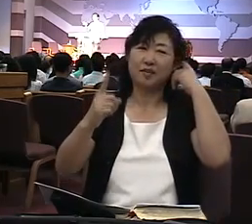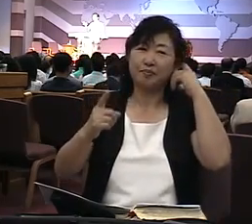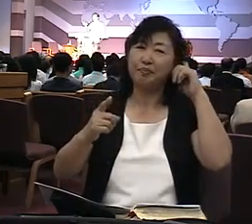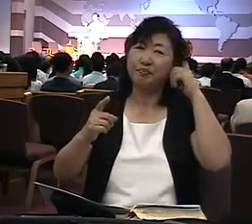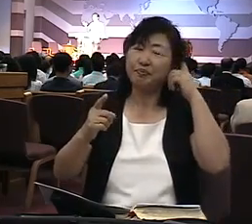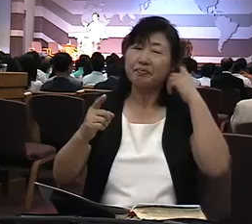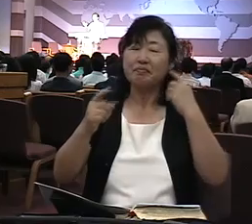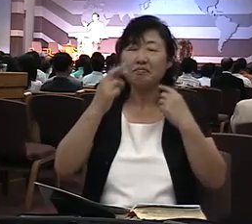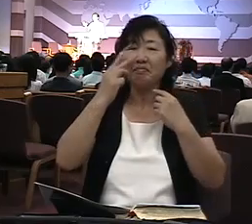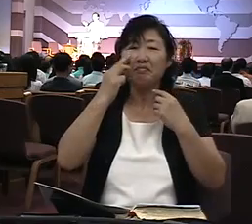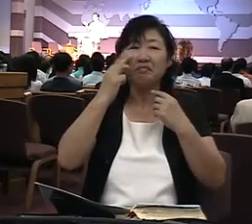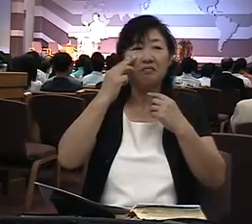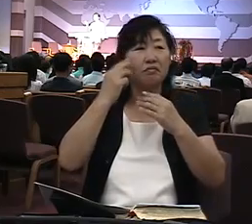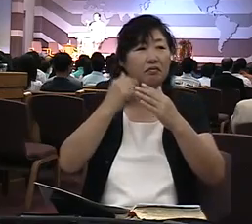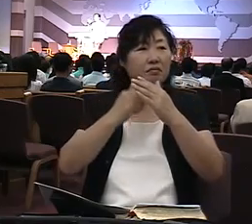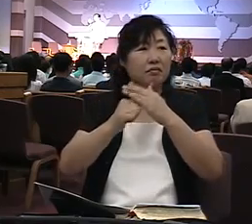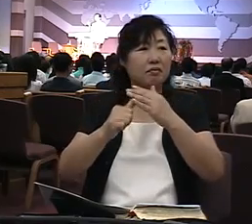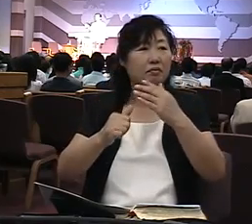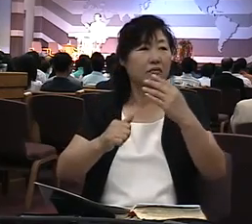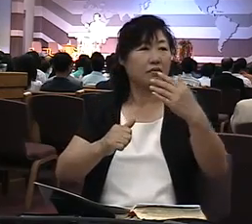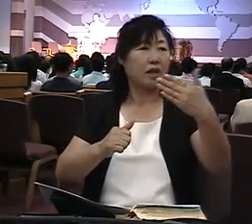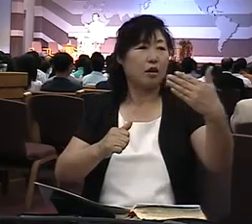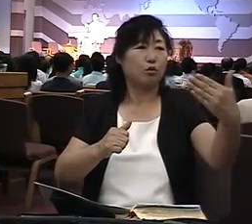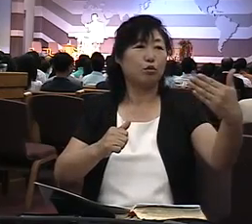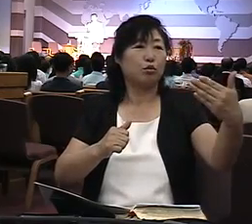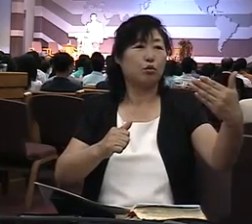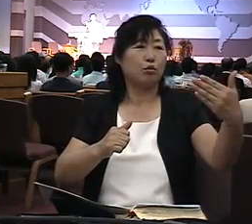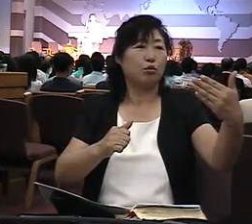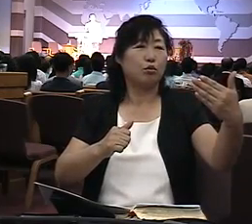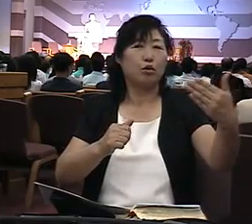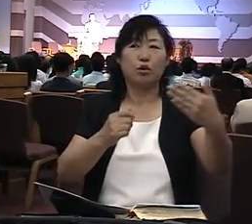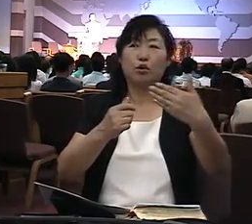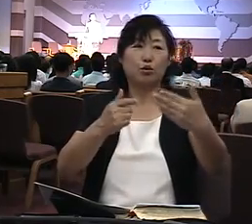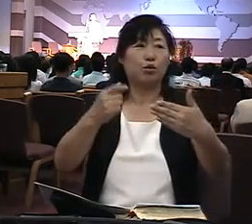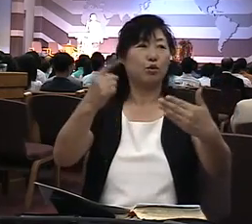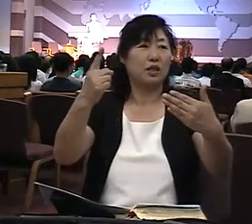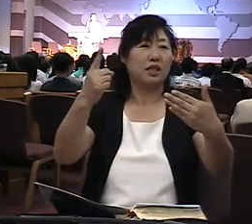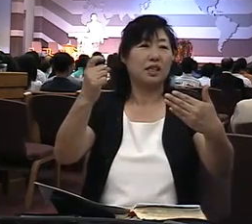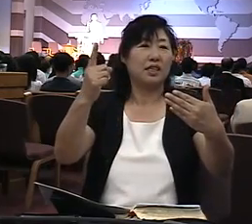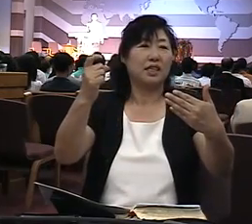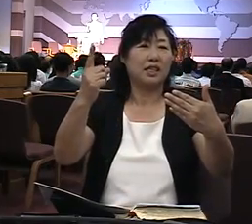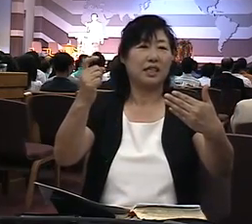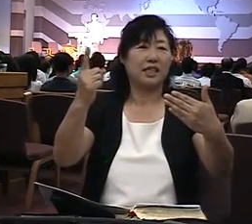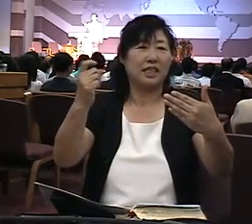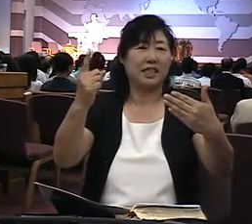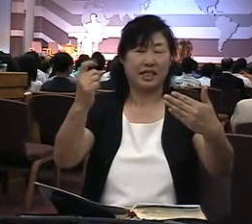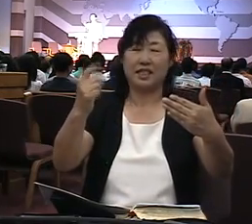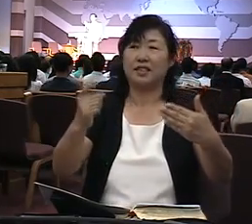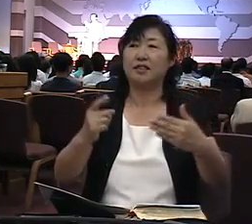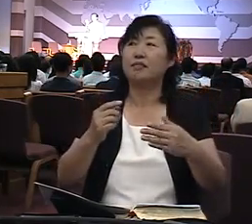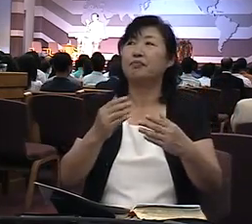세계를 향하여 지금 기독교인으로서, 지금 주님의 미국의 교회로서 어떠한